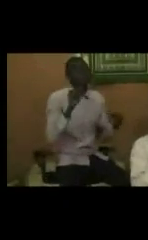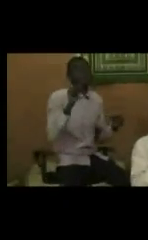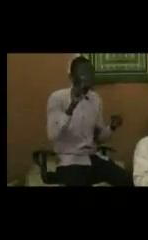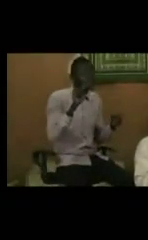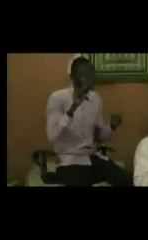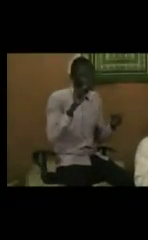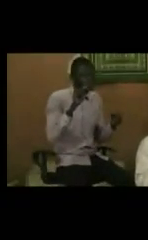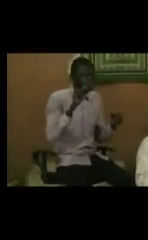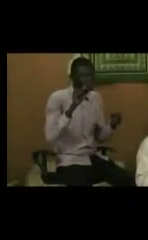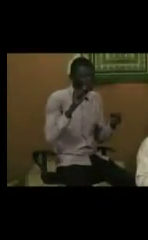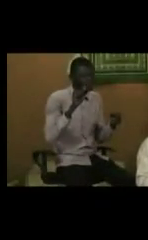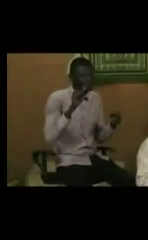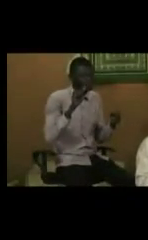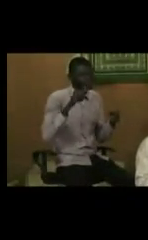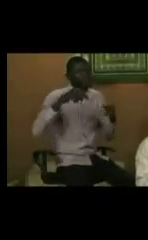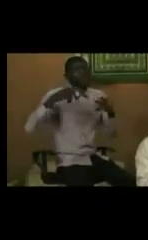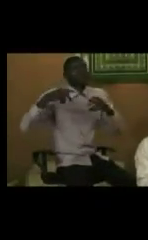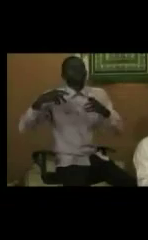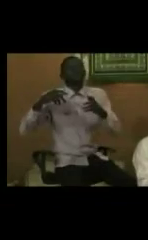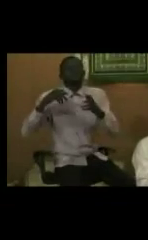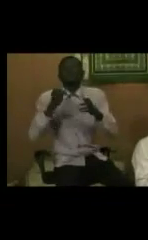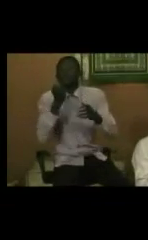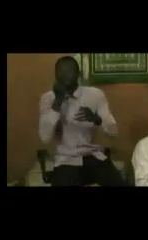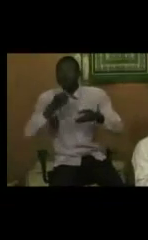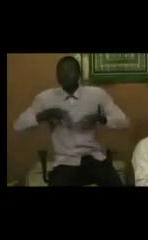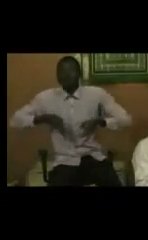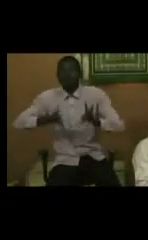kan so ti diku nanu okuku diku nanu